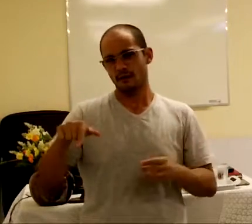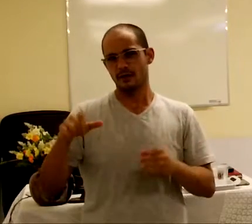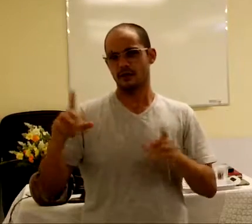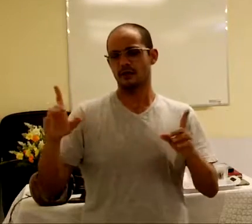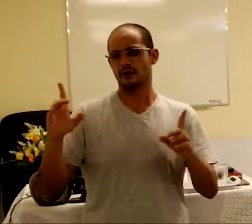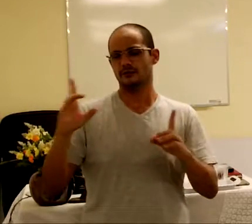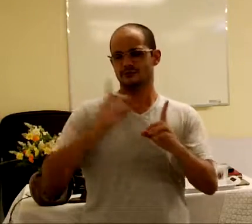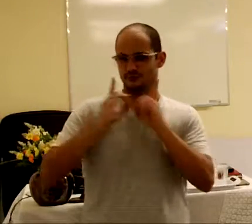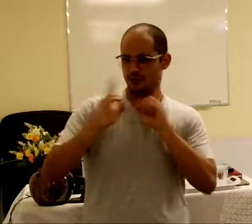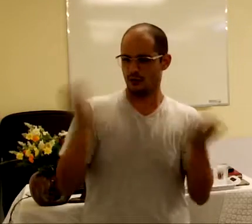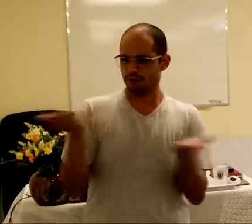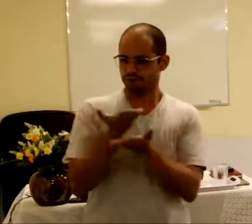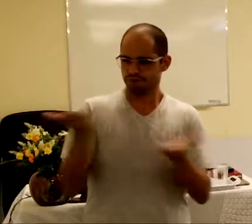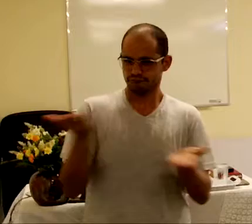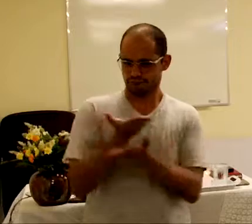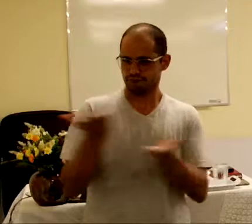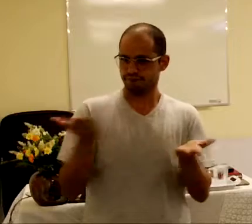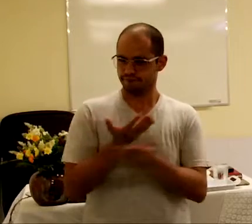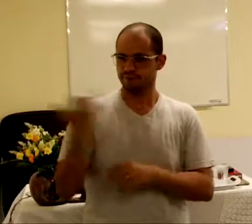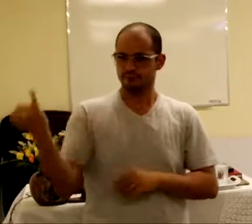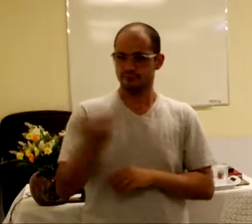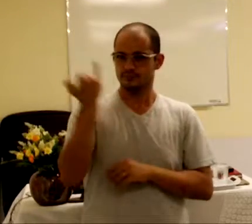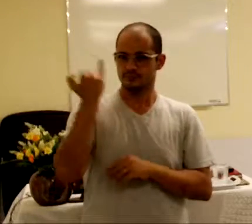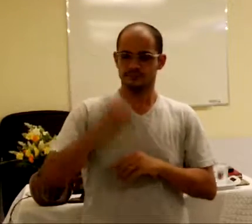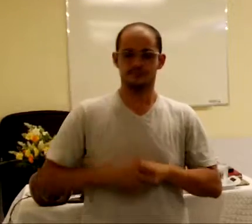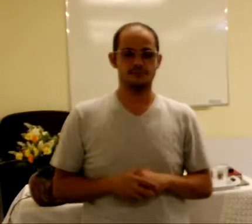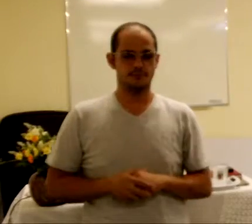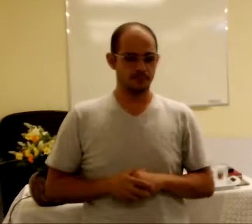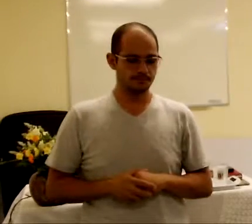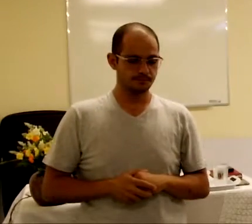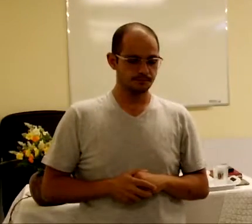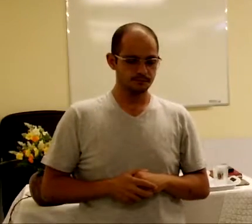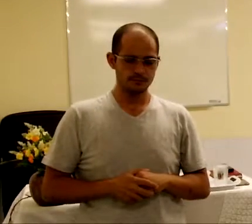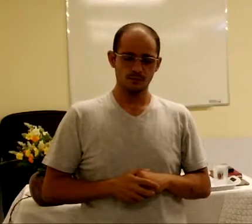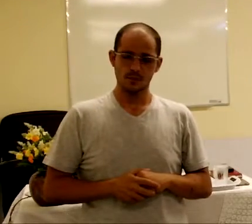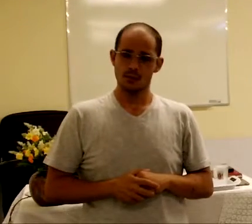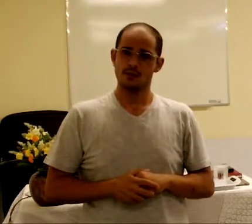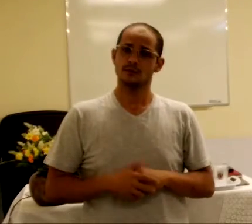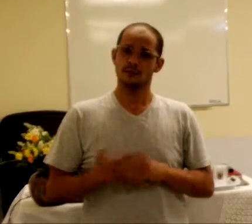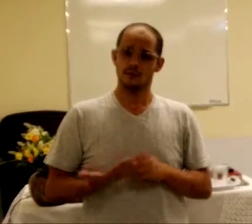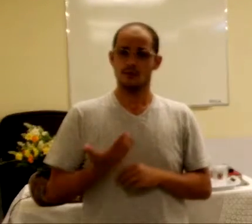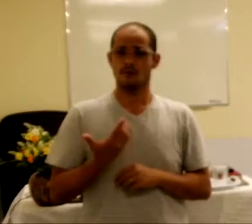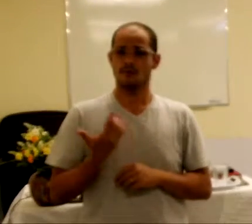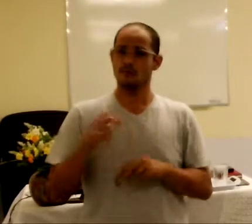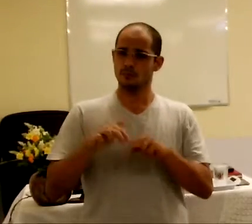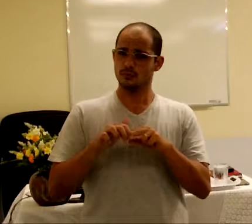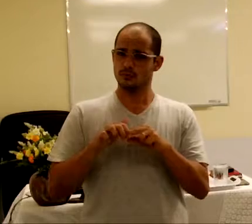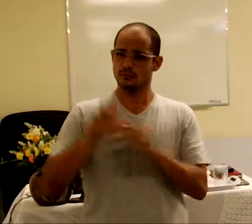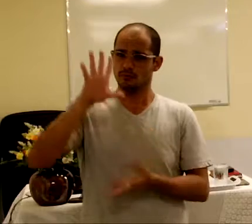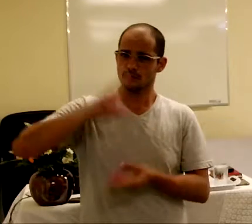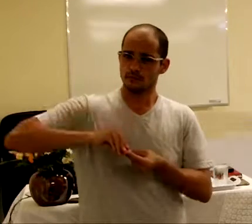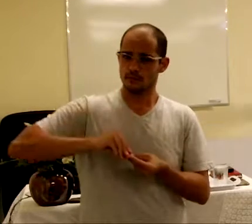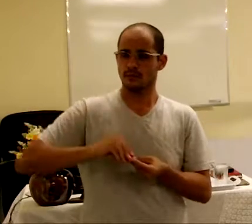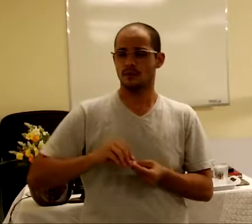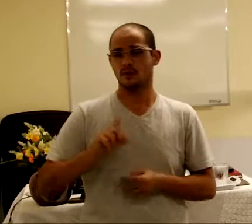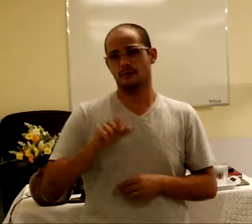muito profundo, muito fecundo, muito rico. E uma das conclusões a que se chegou por enquanto é de que